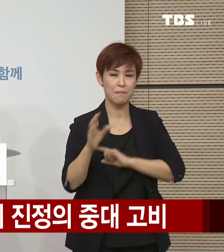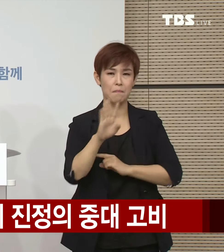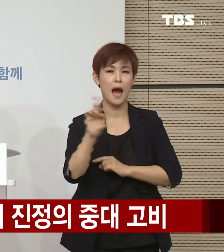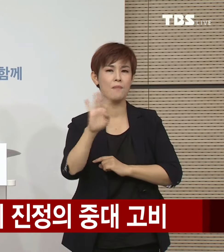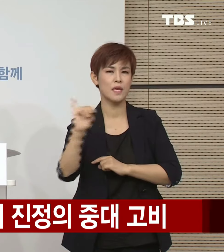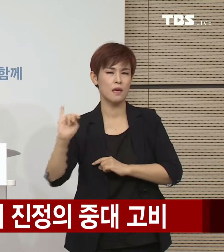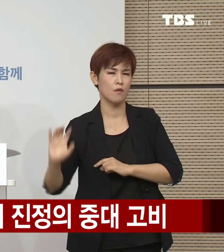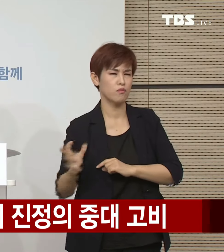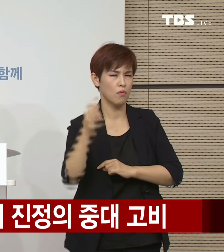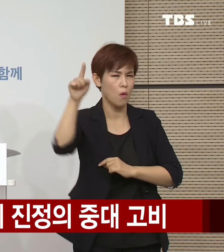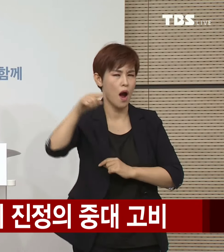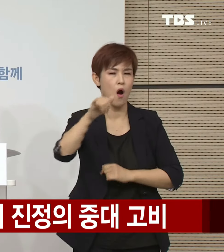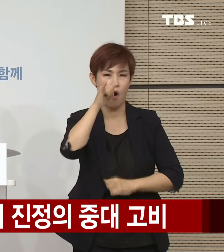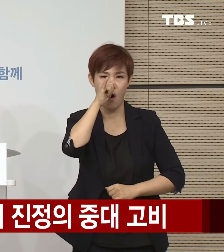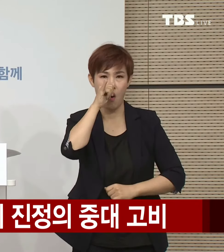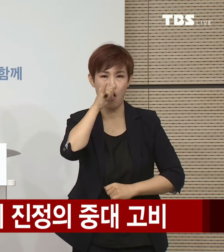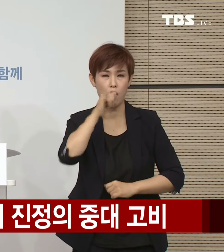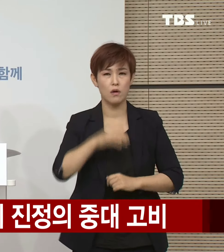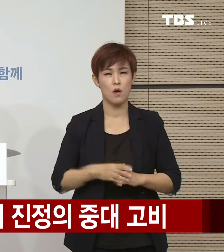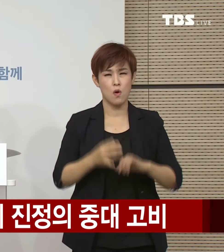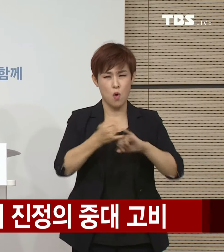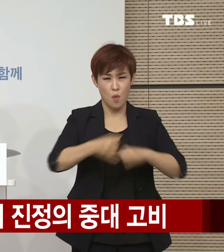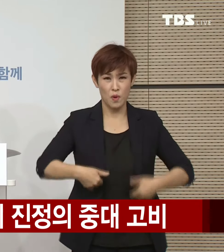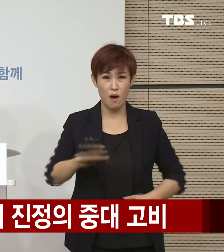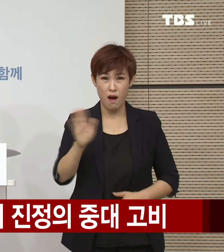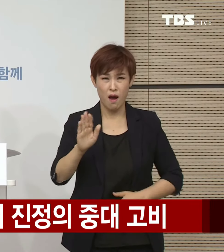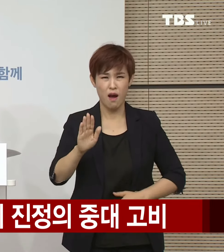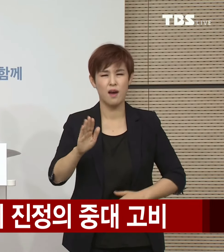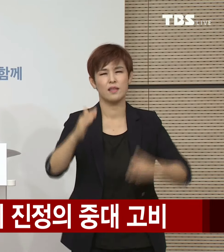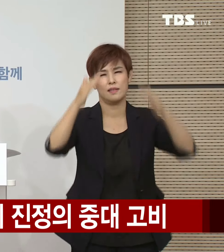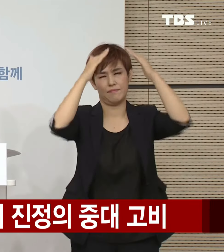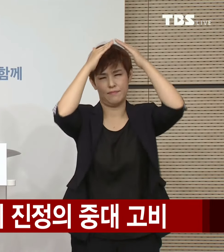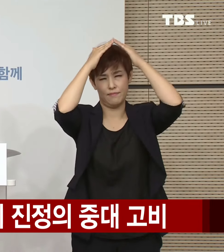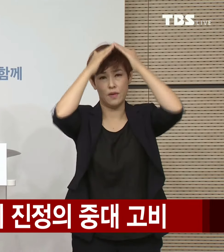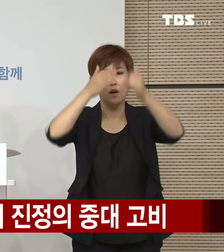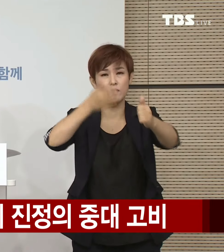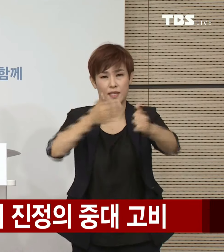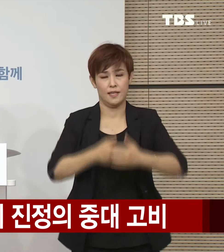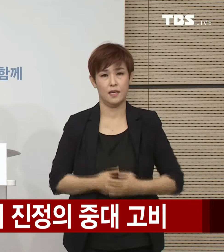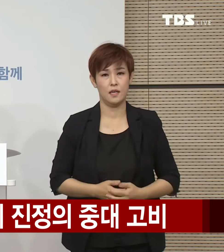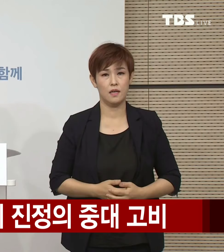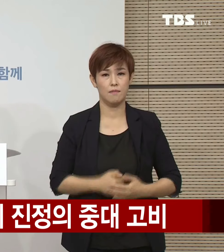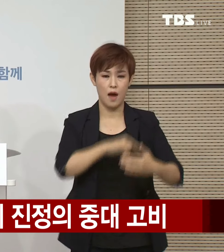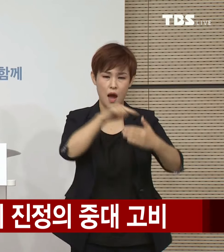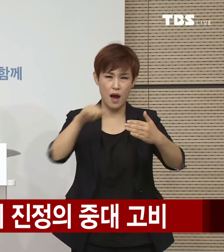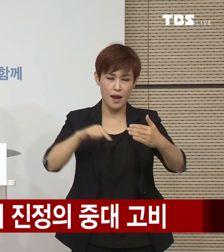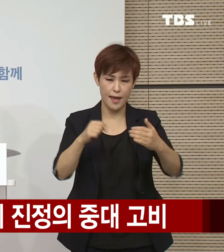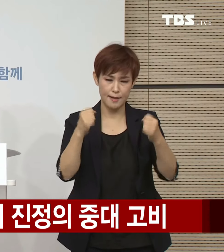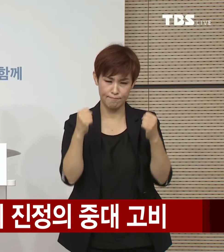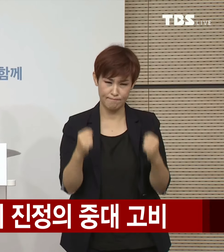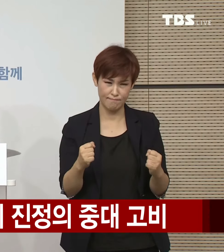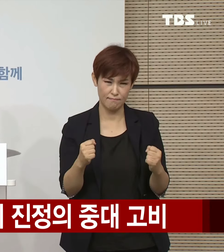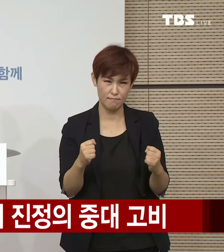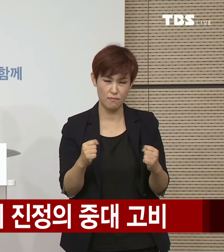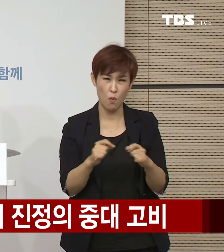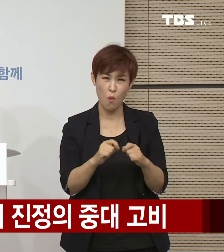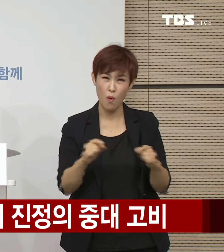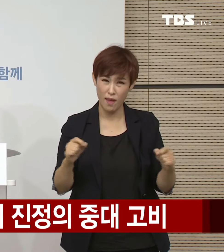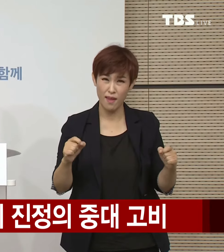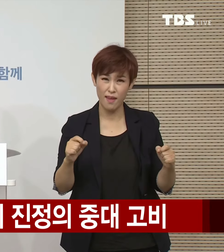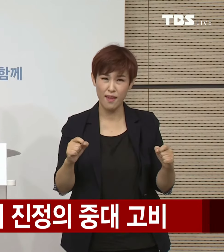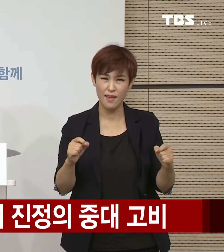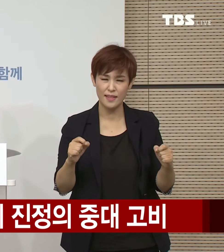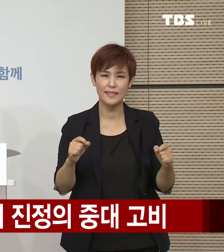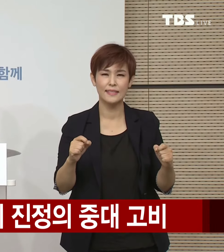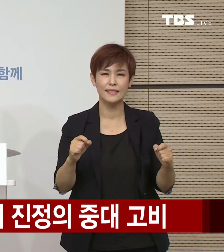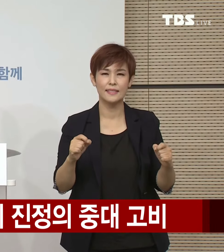만큼 필수적인 외출이 아니라면 집에 머물러 주시고 실내 활동에 증가가 예상되는 만큼